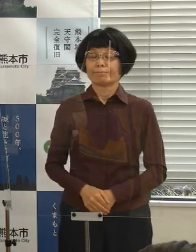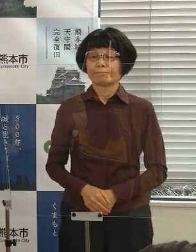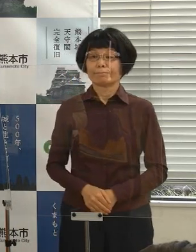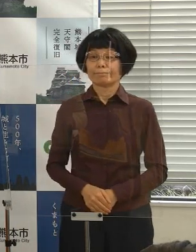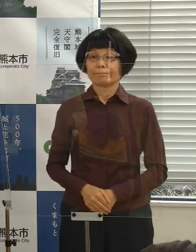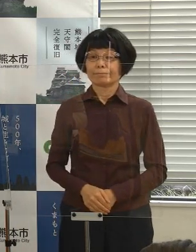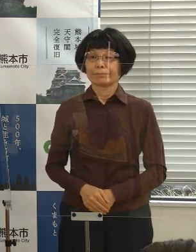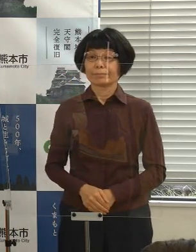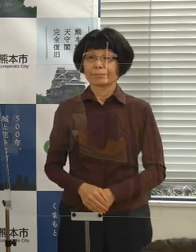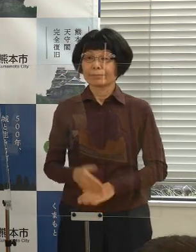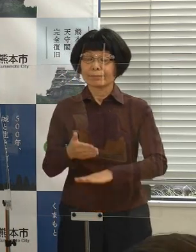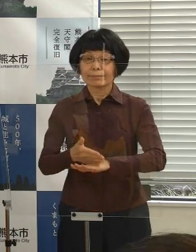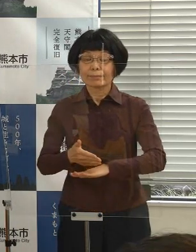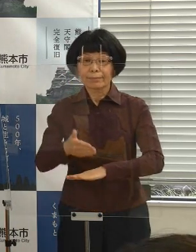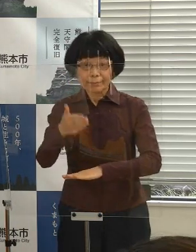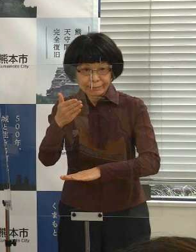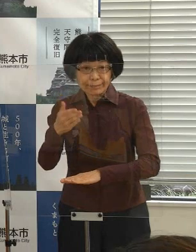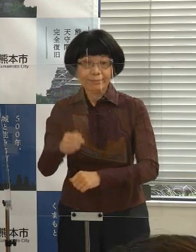はい、ありがとうございます。